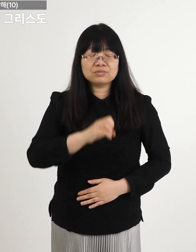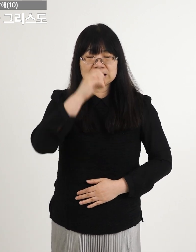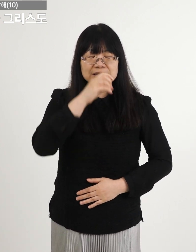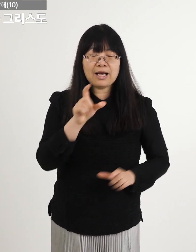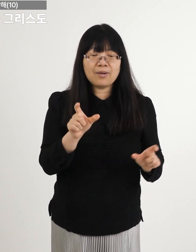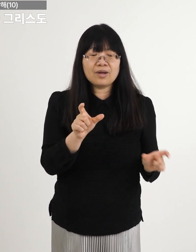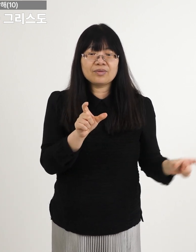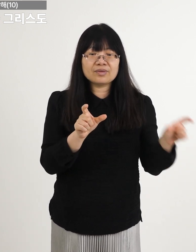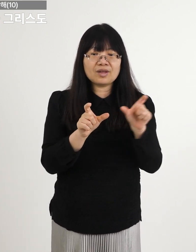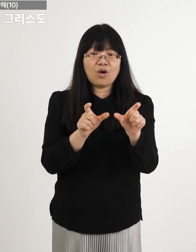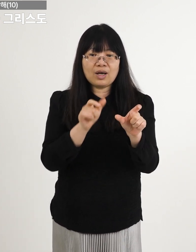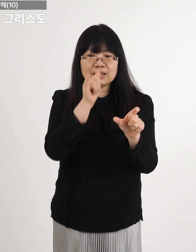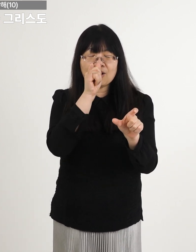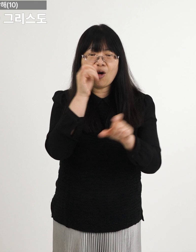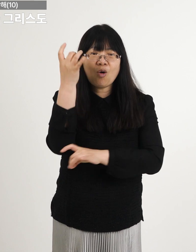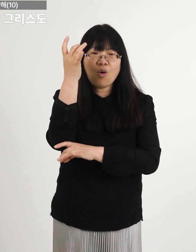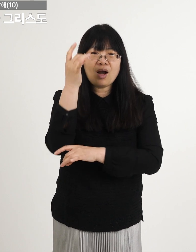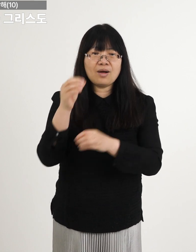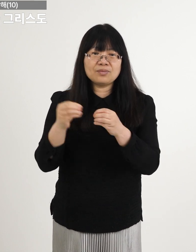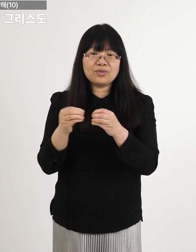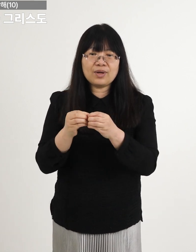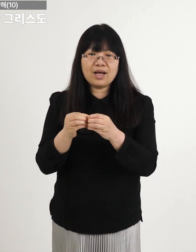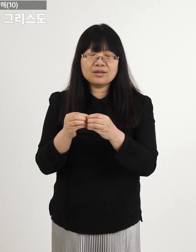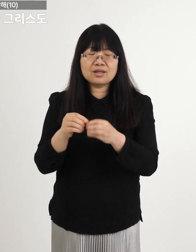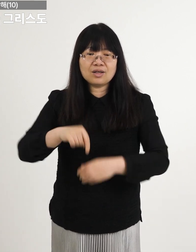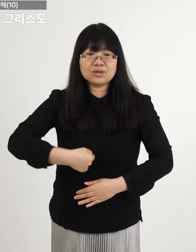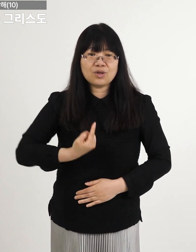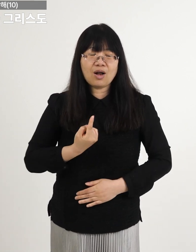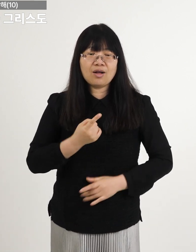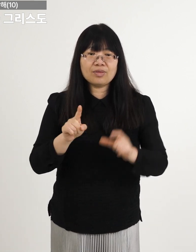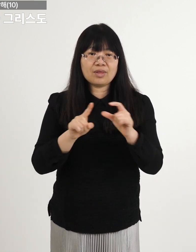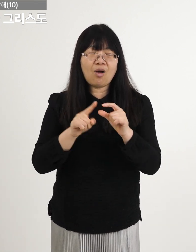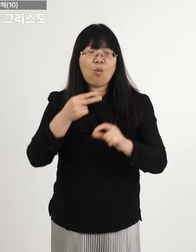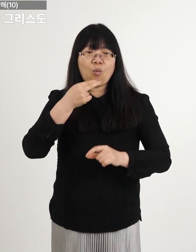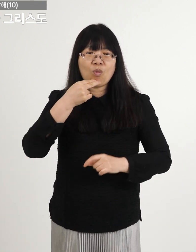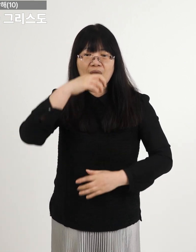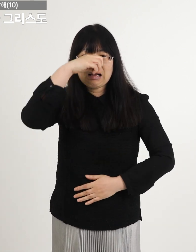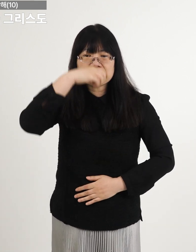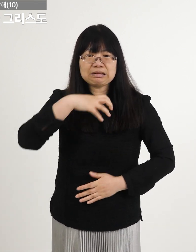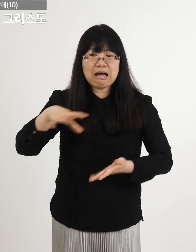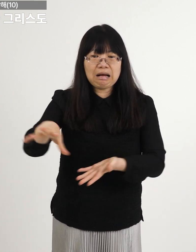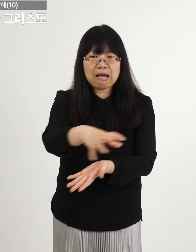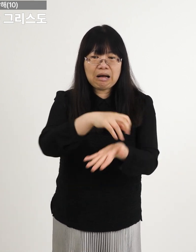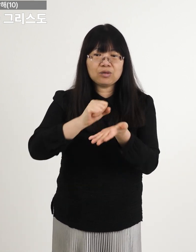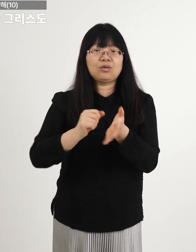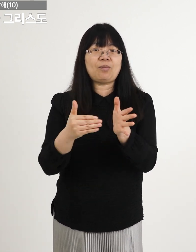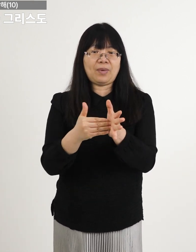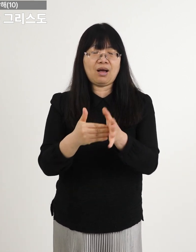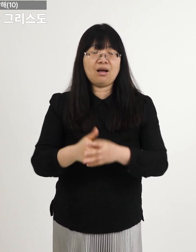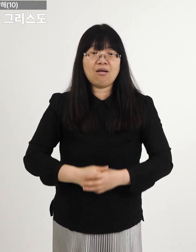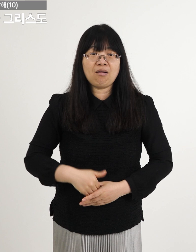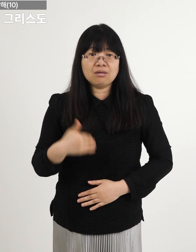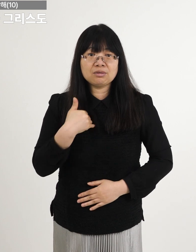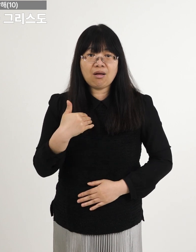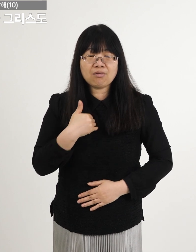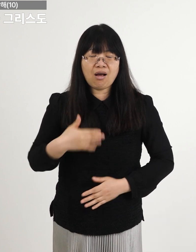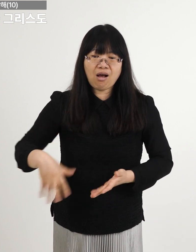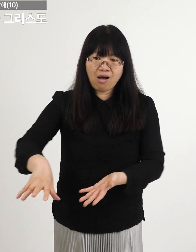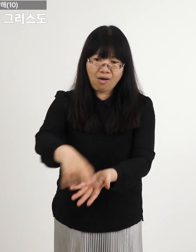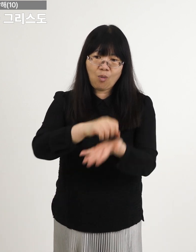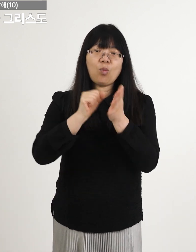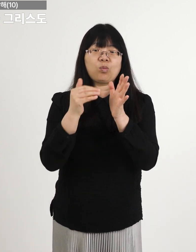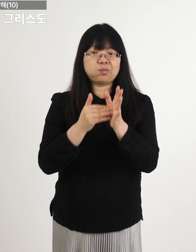붙임말입니다. 원문에는 스스로라는 말이 없어요. 그냥 거두어 드리고 그 뜻이에요. 내가